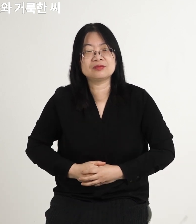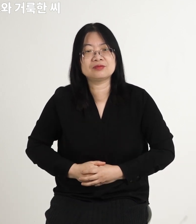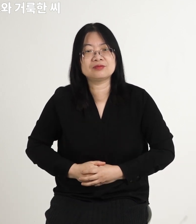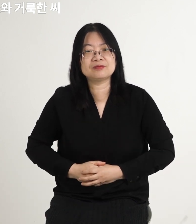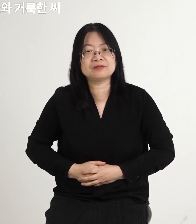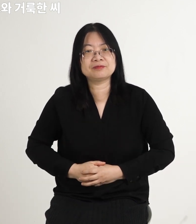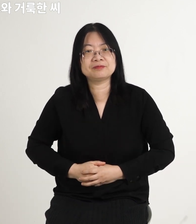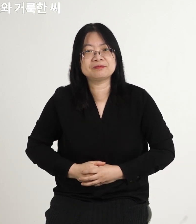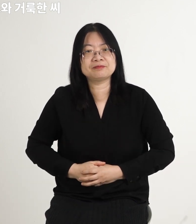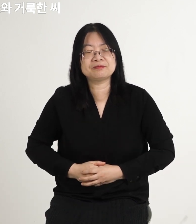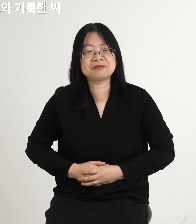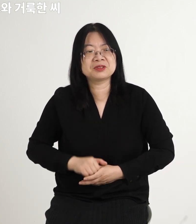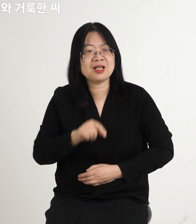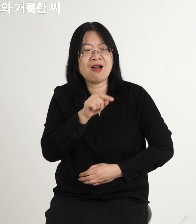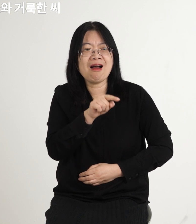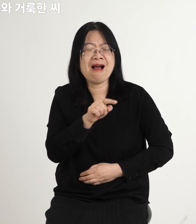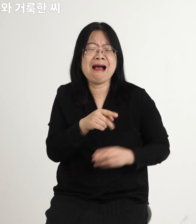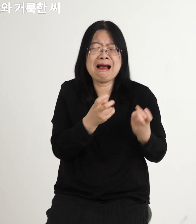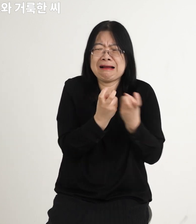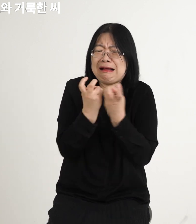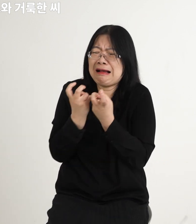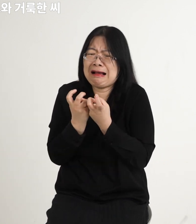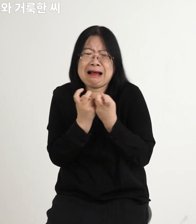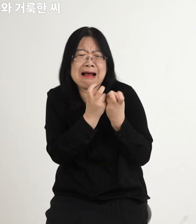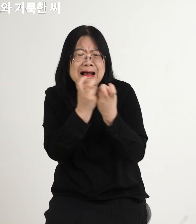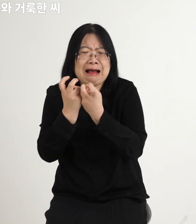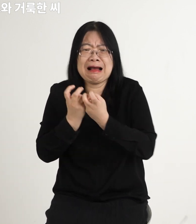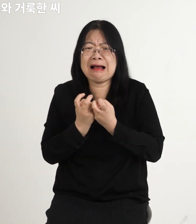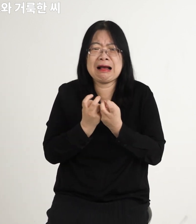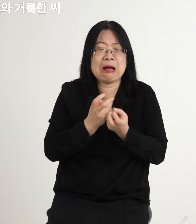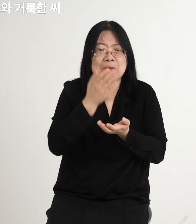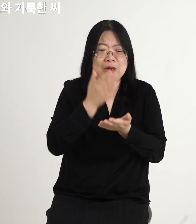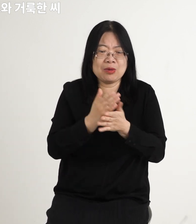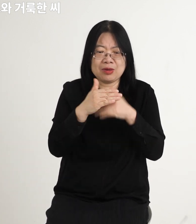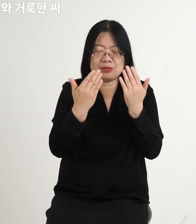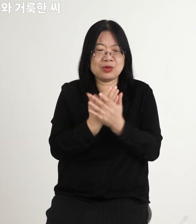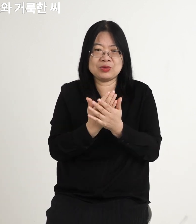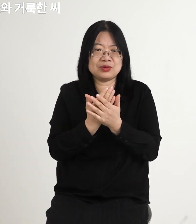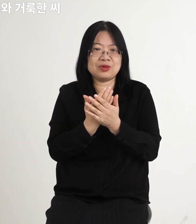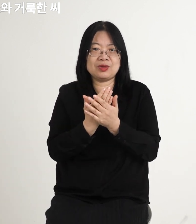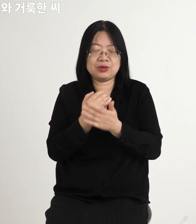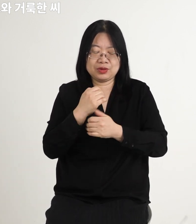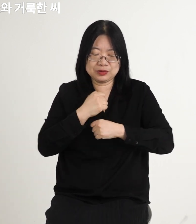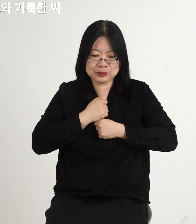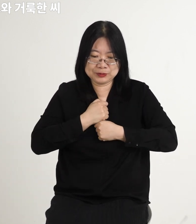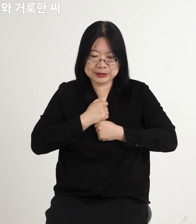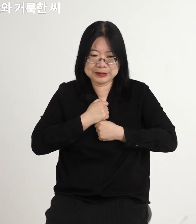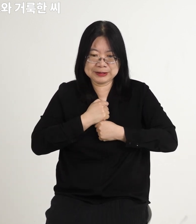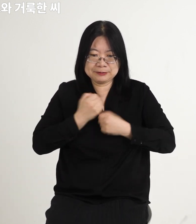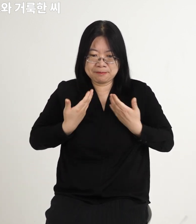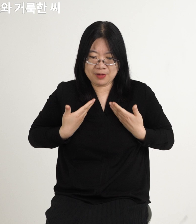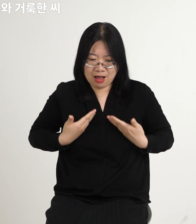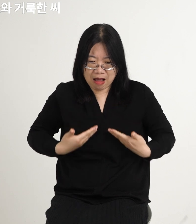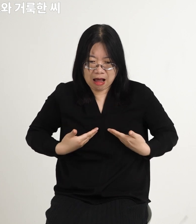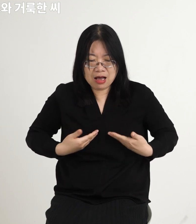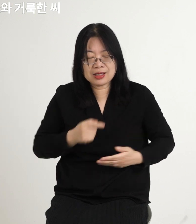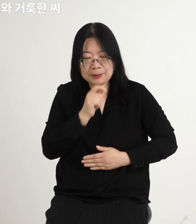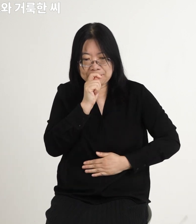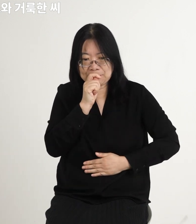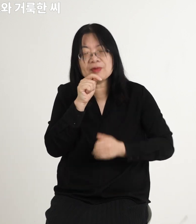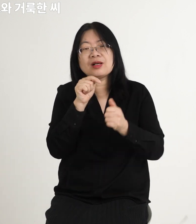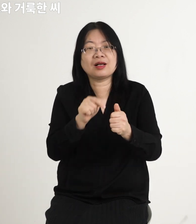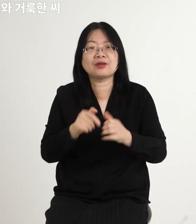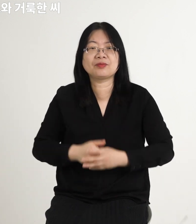말고 호들갑 떨지 말고 모든 걸 삼가고 조용히 해라. 그 다음에 두 번째 잘